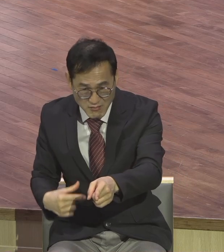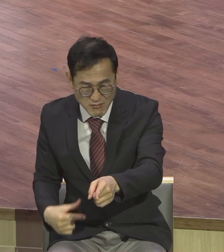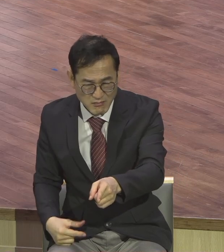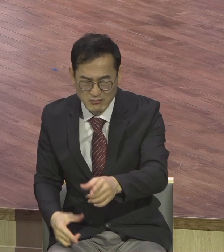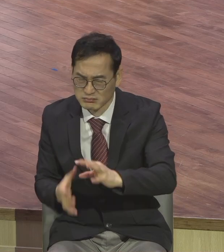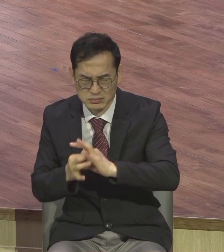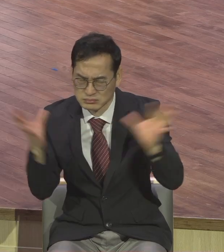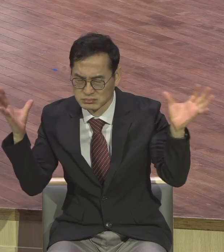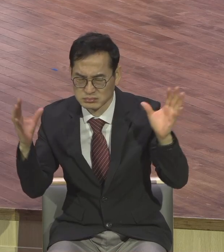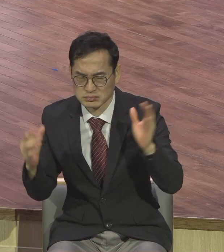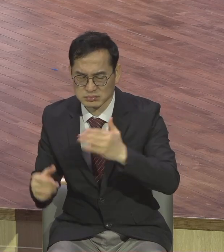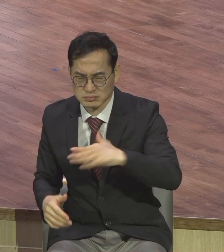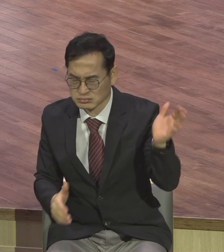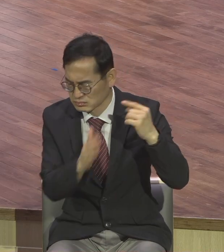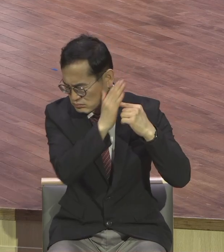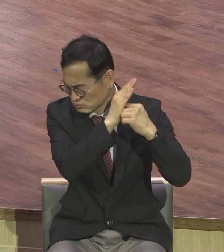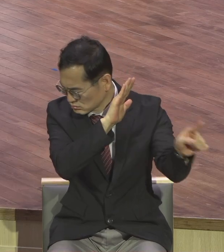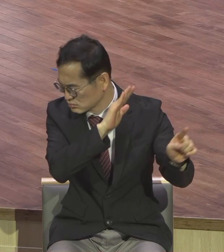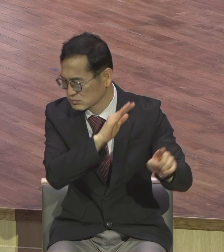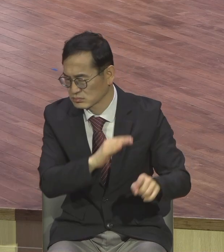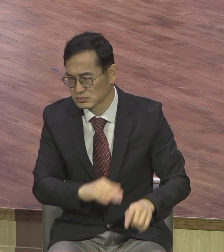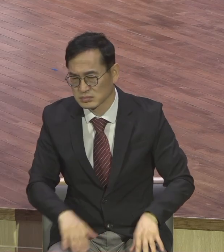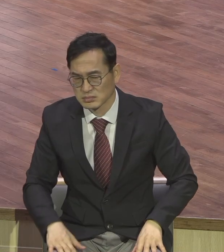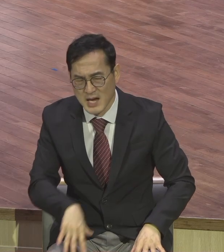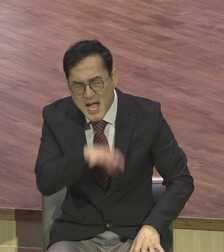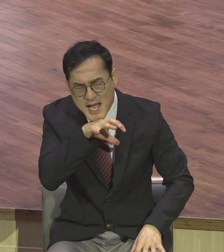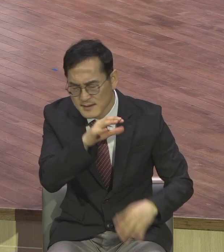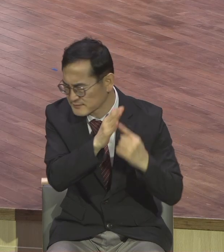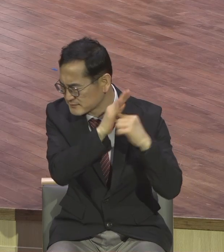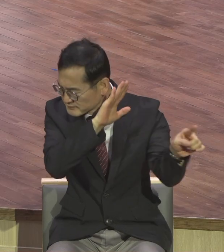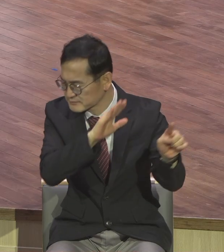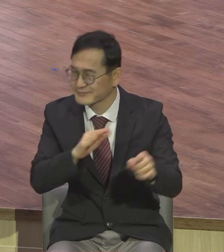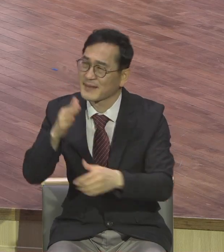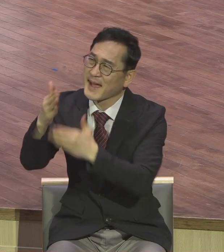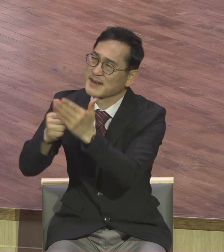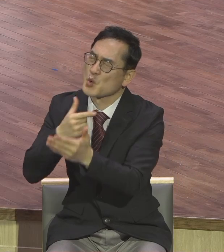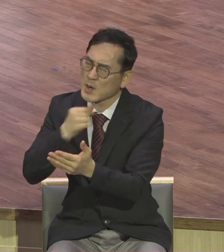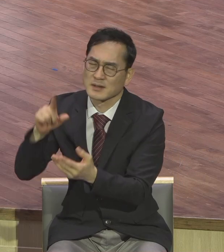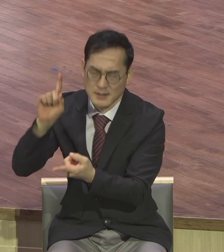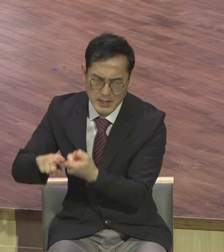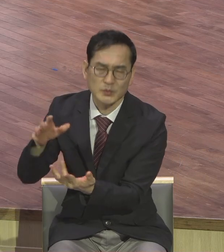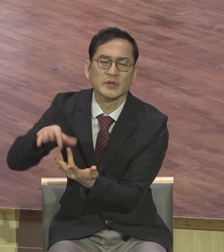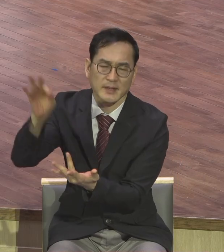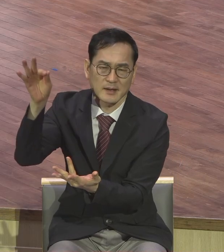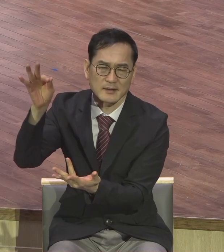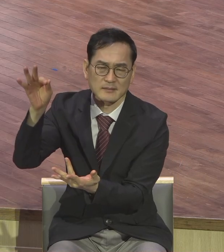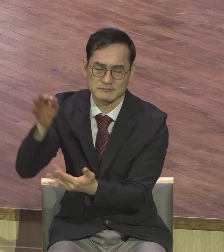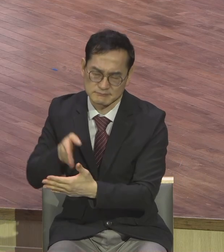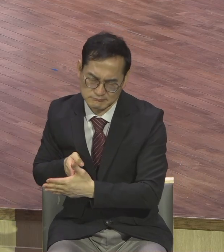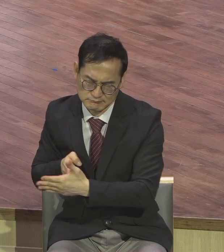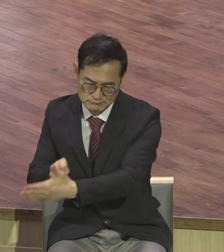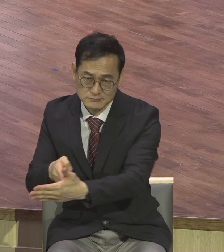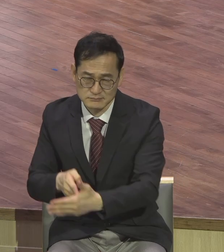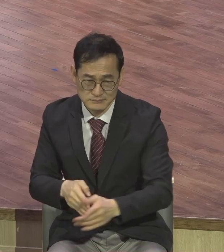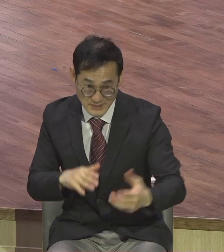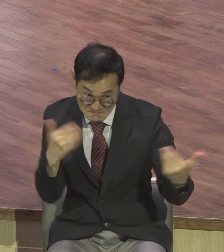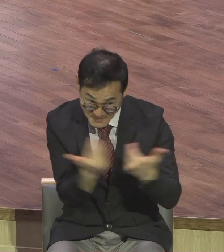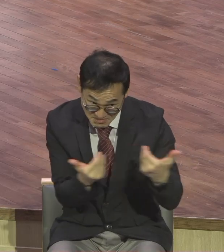이것이 정말로 신앙의 고백적으로 선택이 되어져야 돼요.